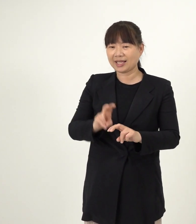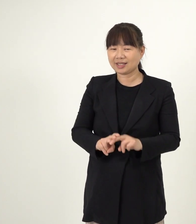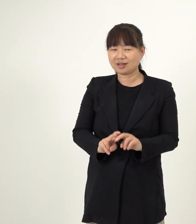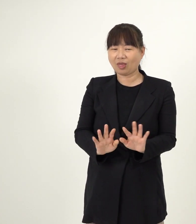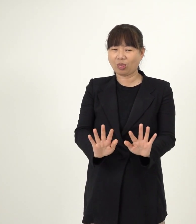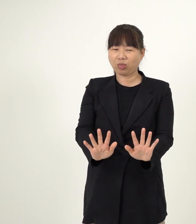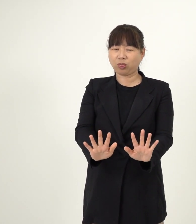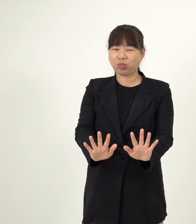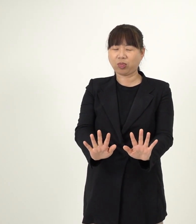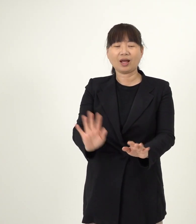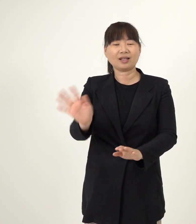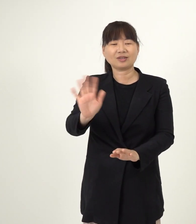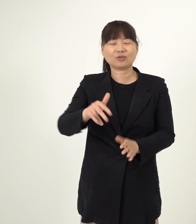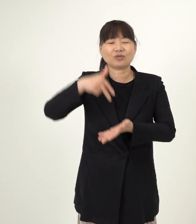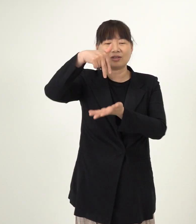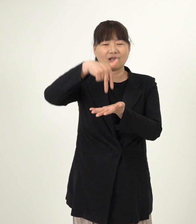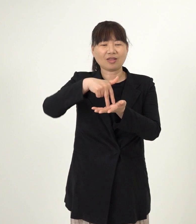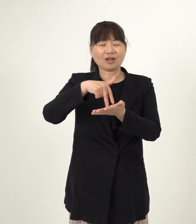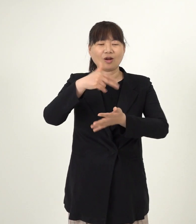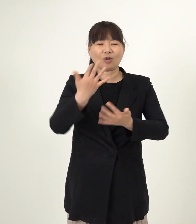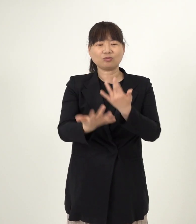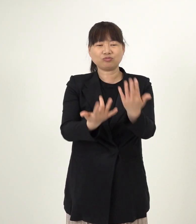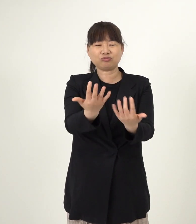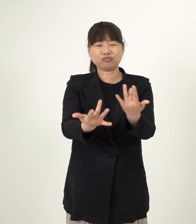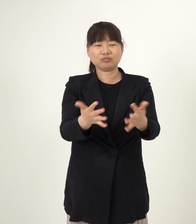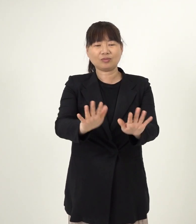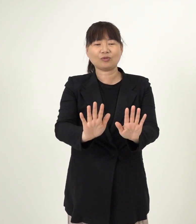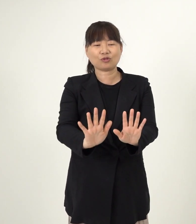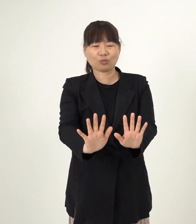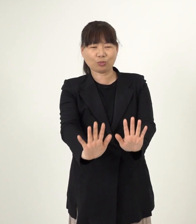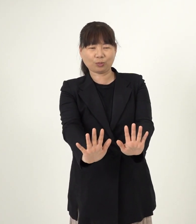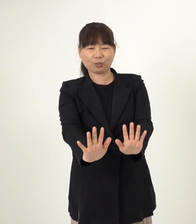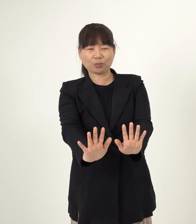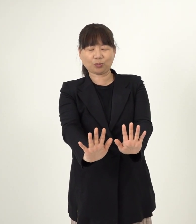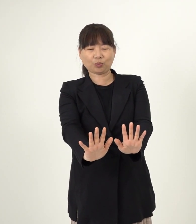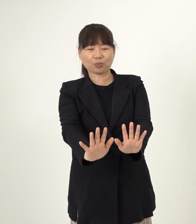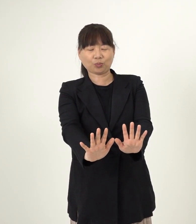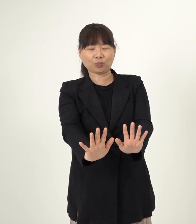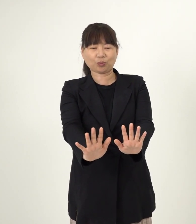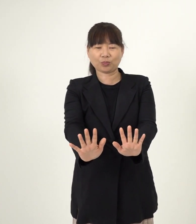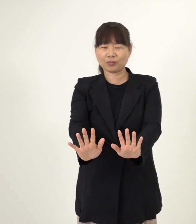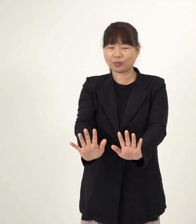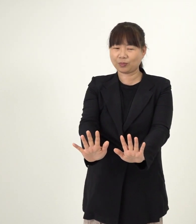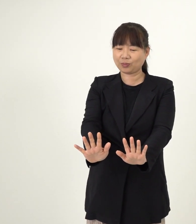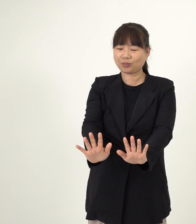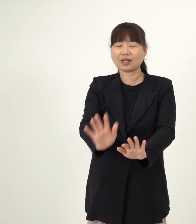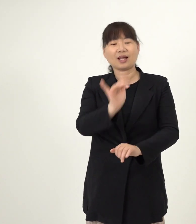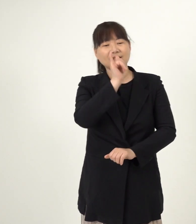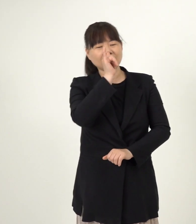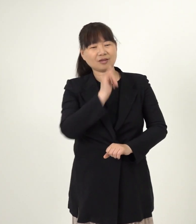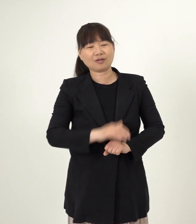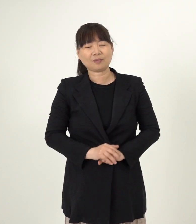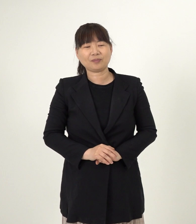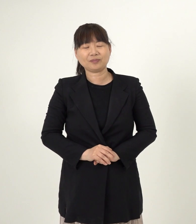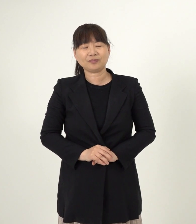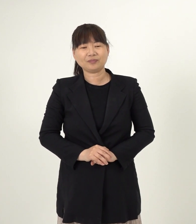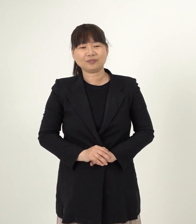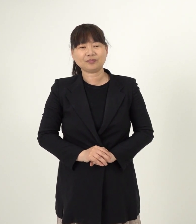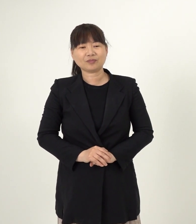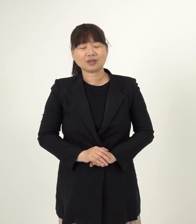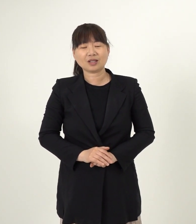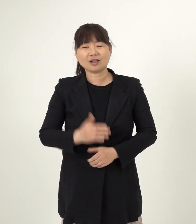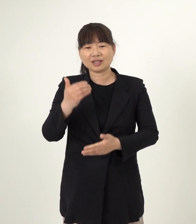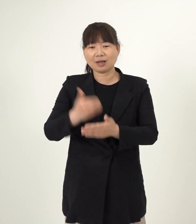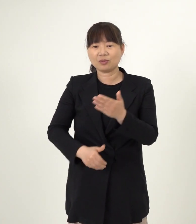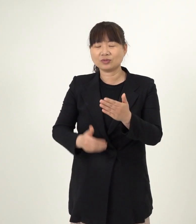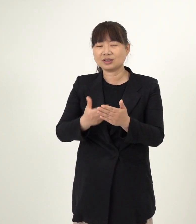아니에요. 서서 쬐어요. 그리고 나머지 사복음서를 비교해 보니까 앉아서 불을 쬐고